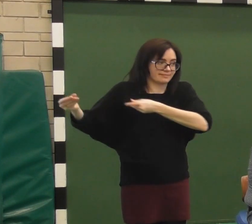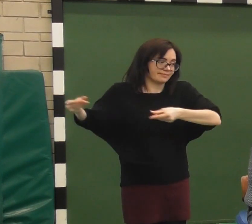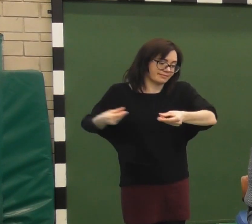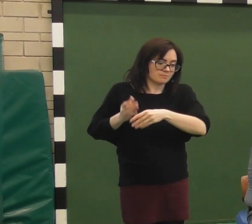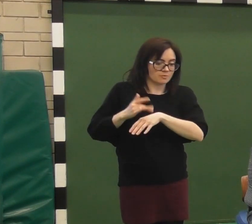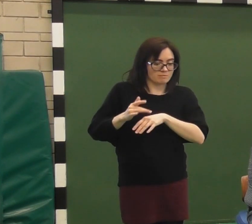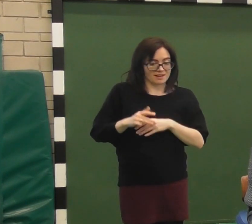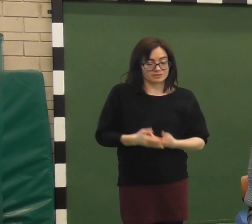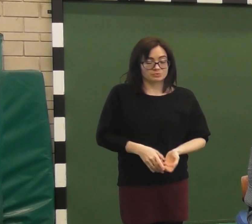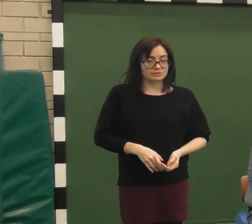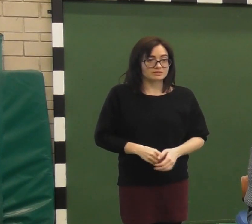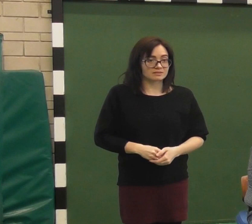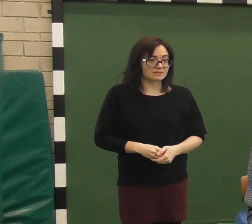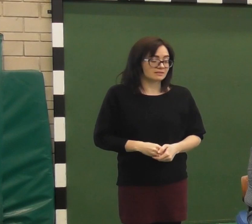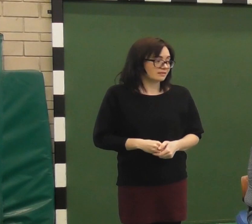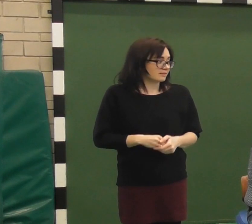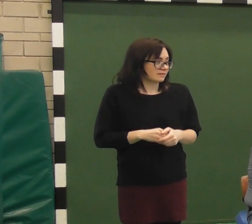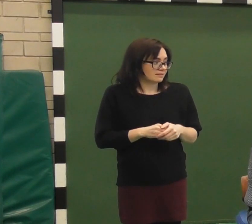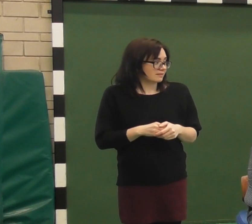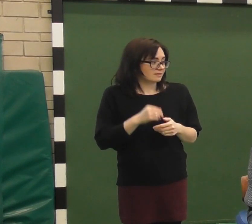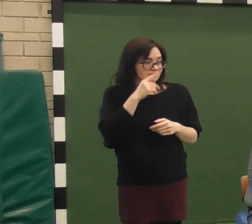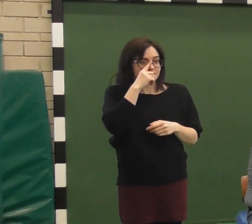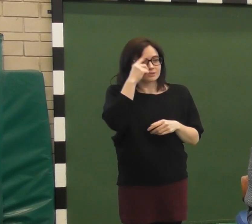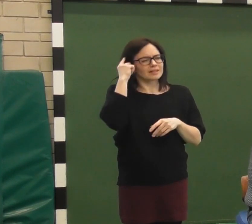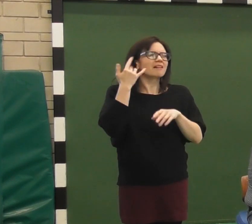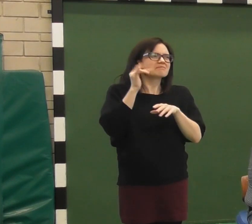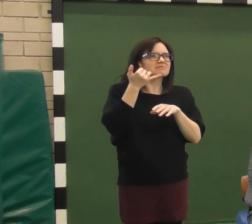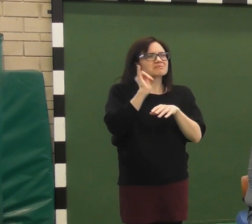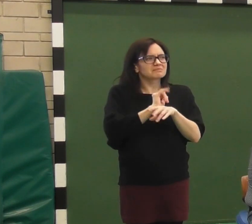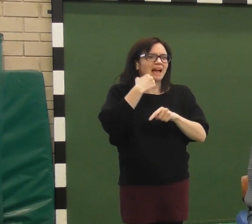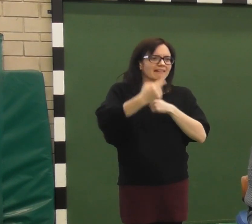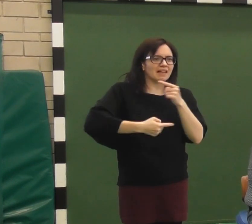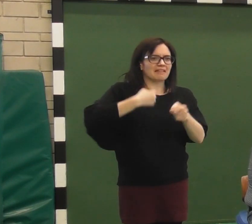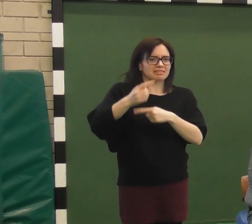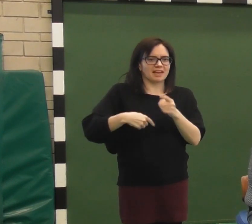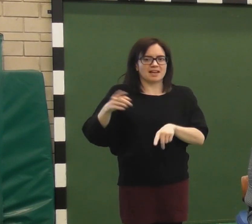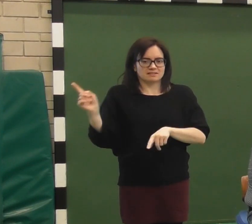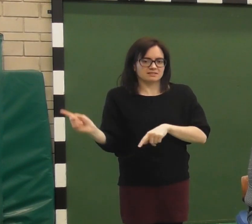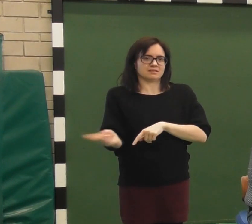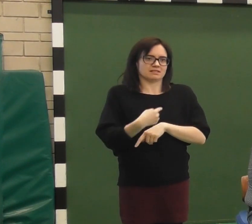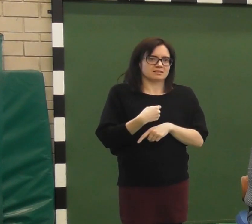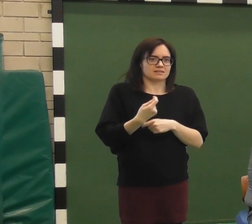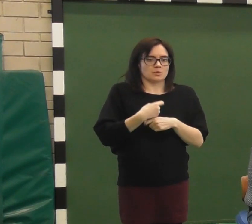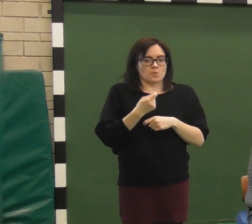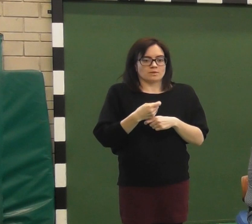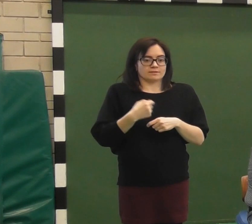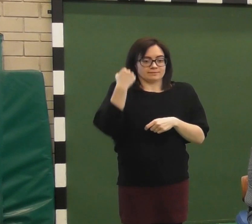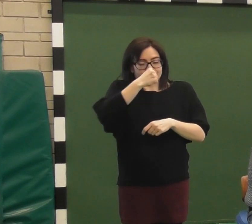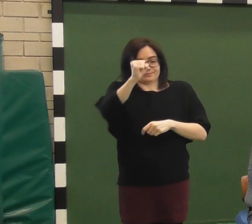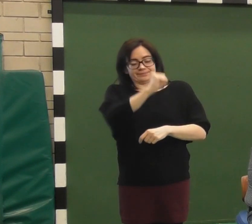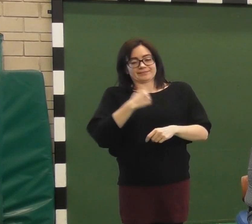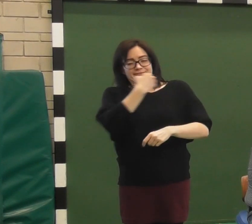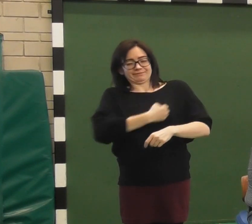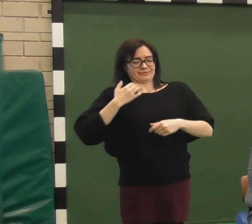Így tudtunk. És hetenként elvittek bennünket, és akkor ott fürdettek meg. Hát nagyon rossz érzés